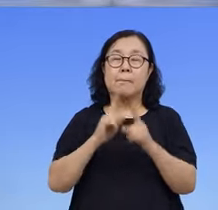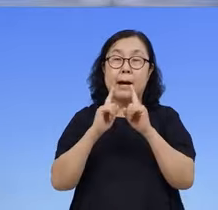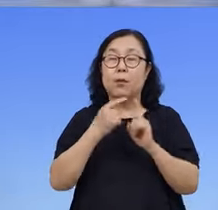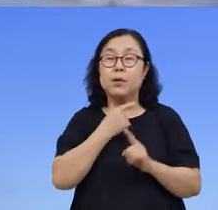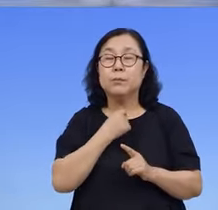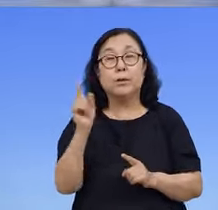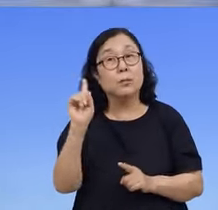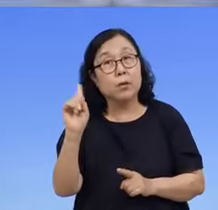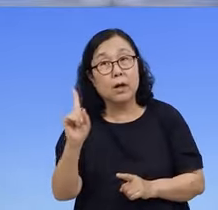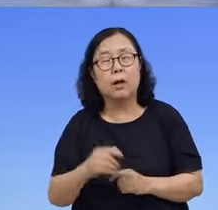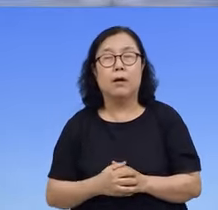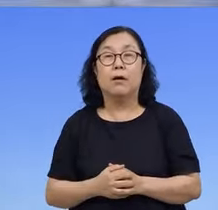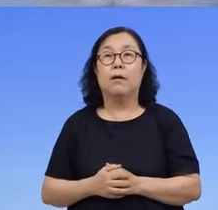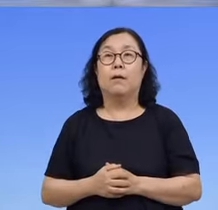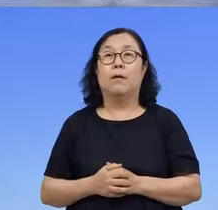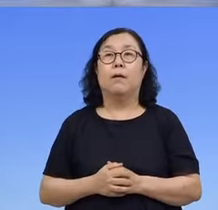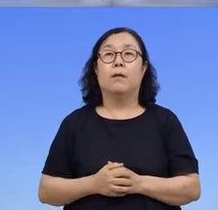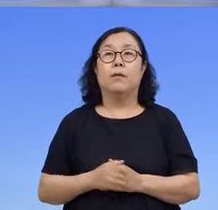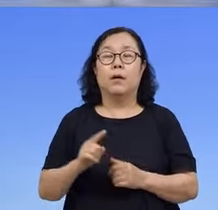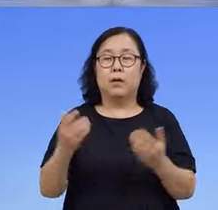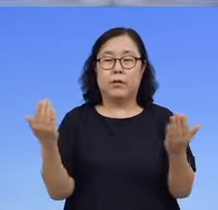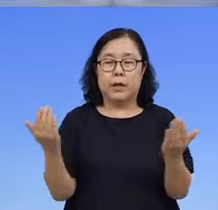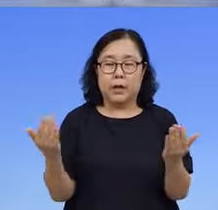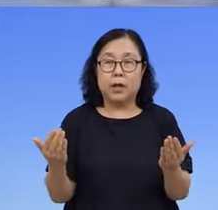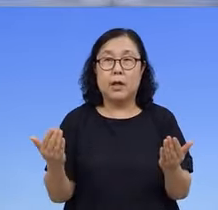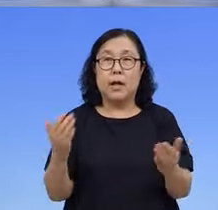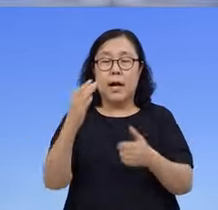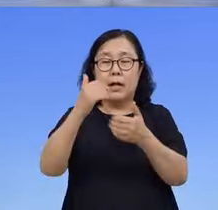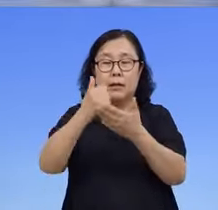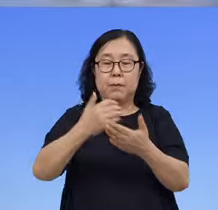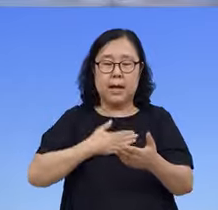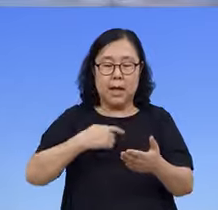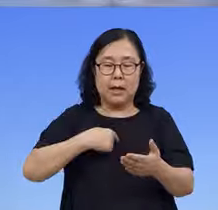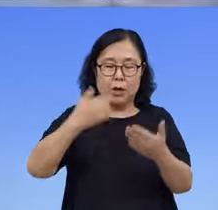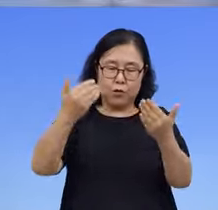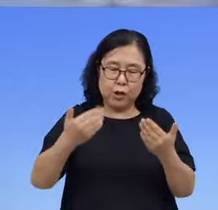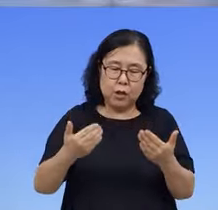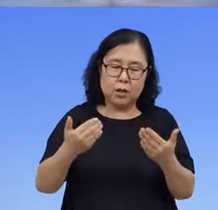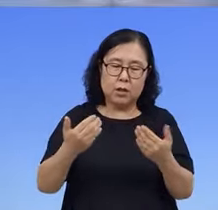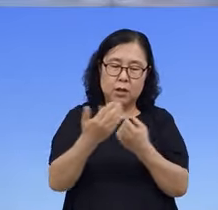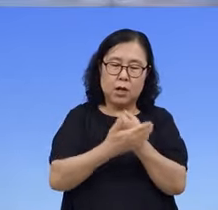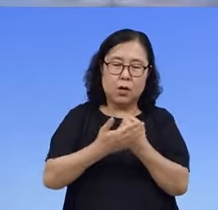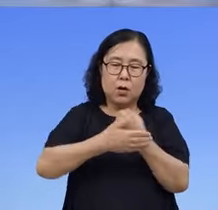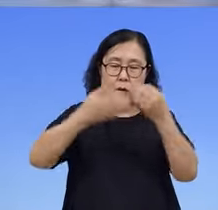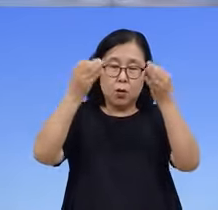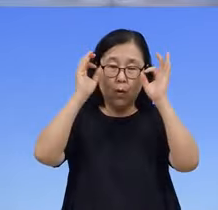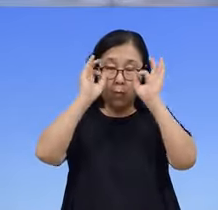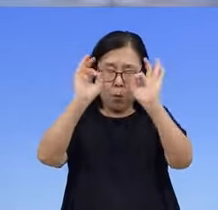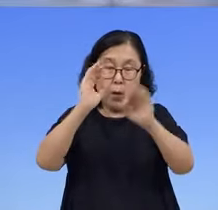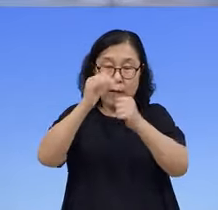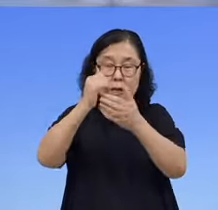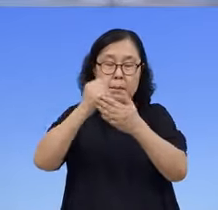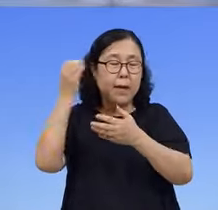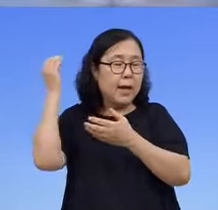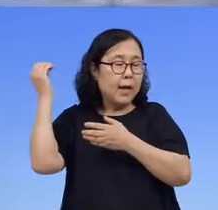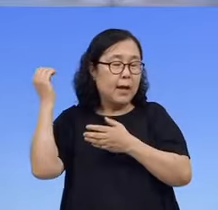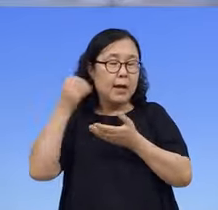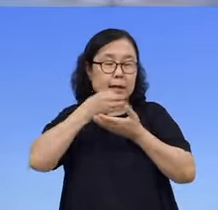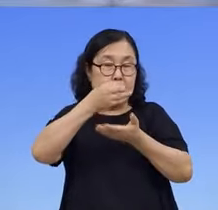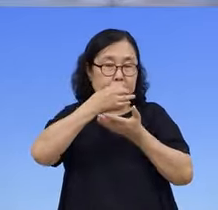뭘 강조하고 싶습니까? 저는 이런 일들을 하나님께서 저에게 베푸시는 걸 보면서 저는 하나님의